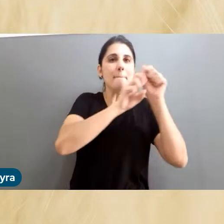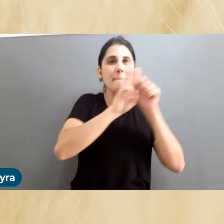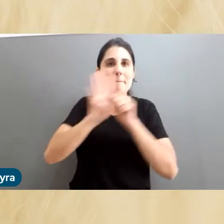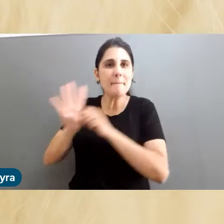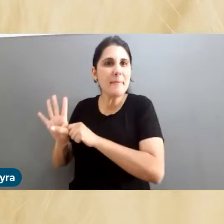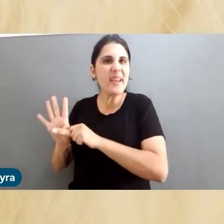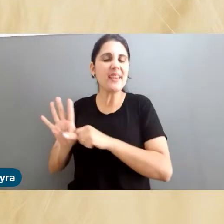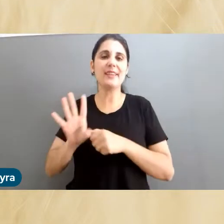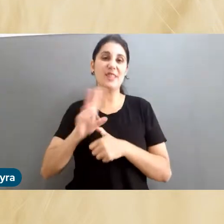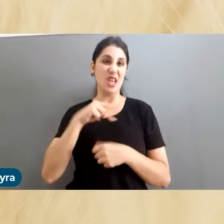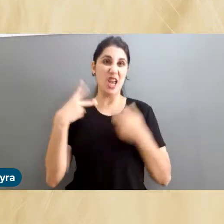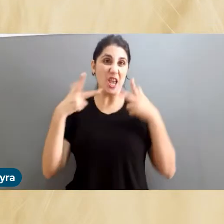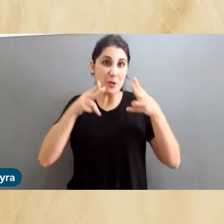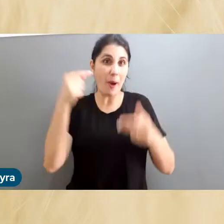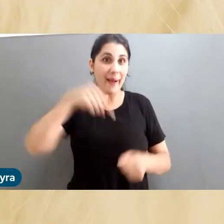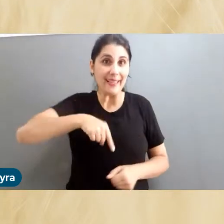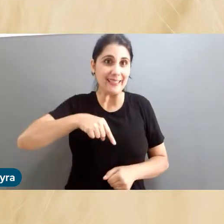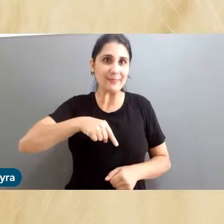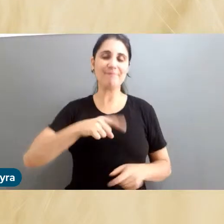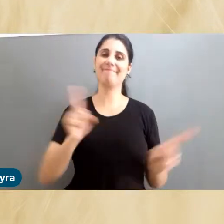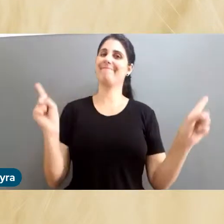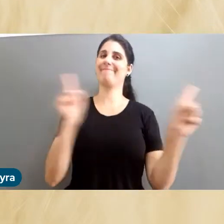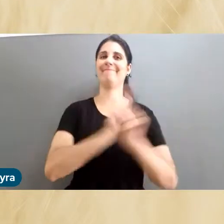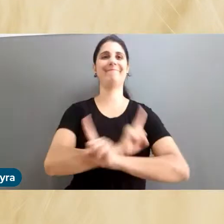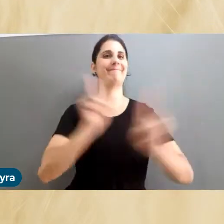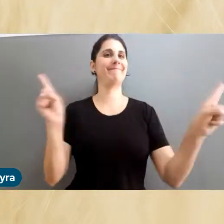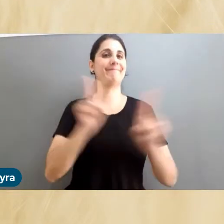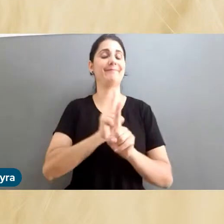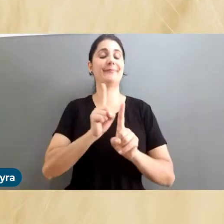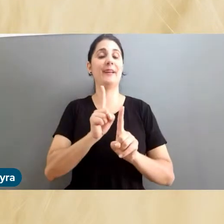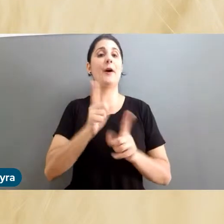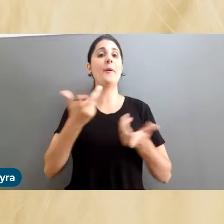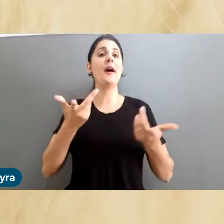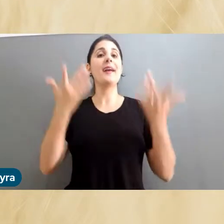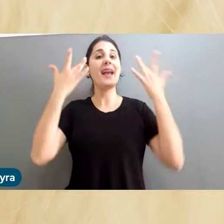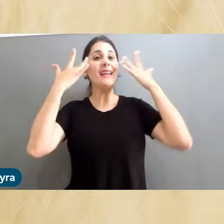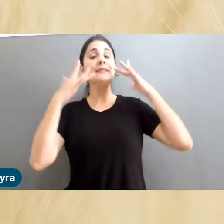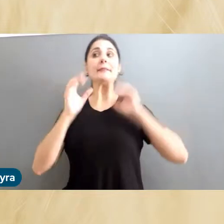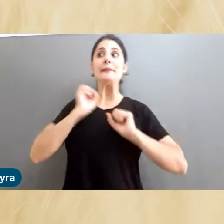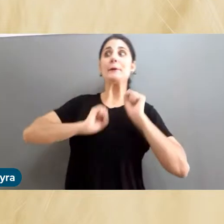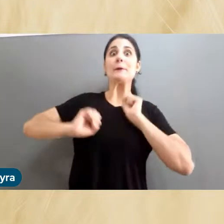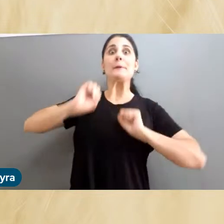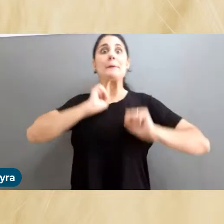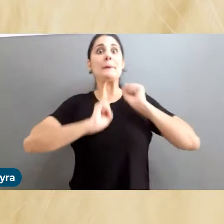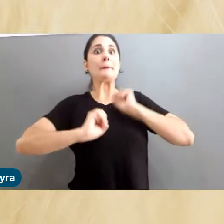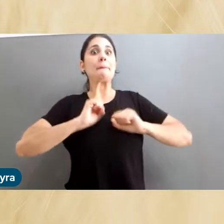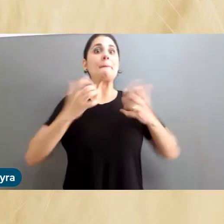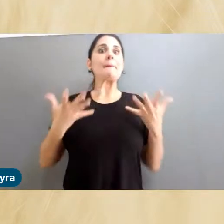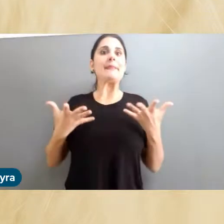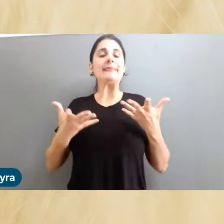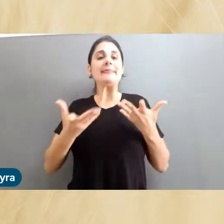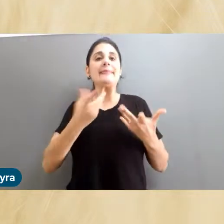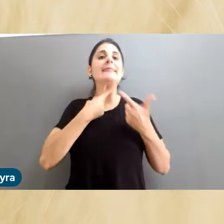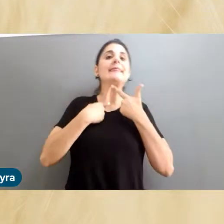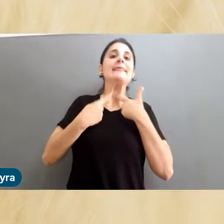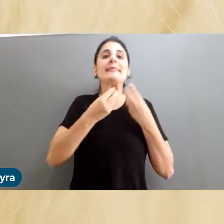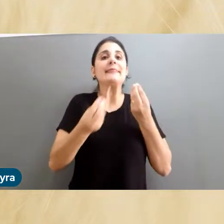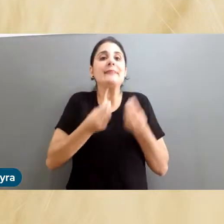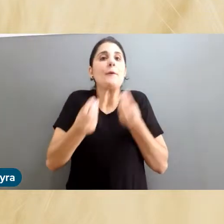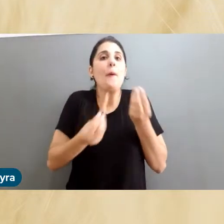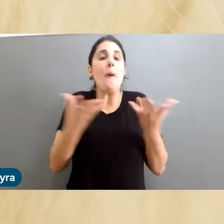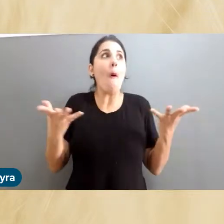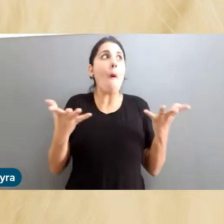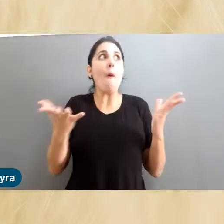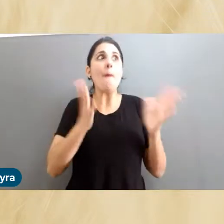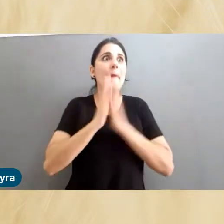nós gostaríamos. Seria natural, né? A gente às vezes fica um pouco ansioso, com a vontade de que se concretize logo